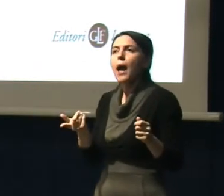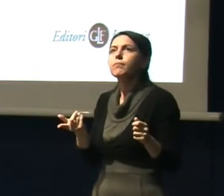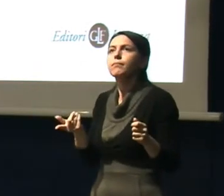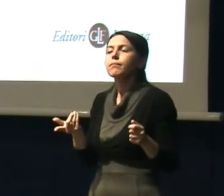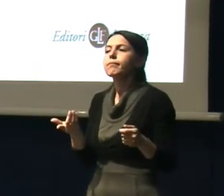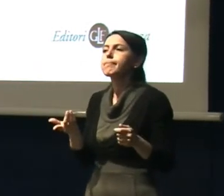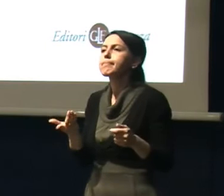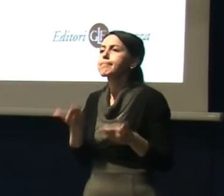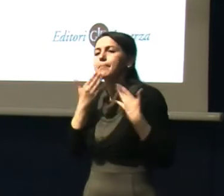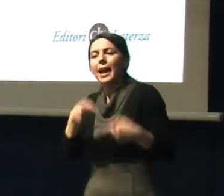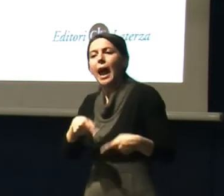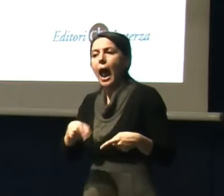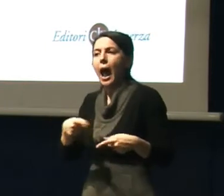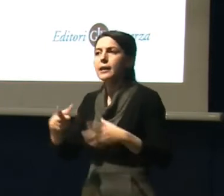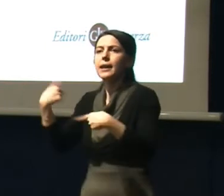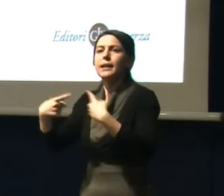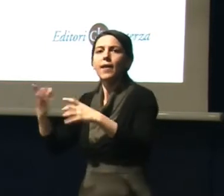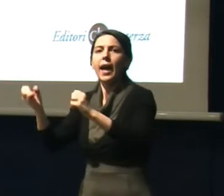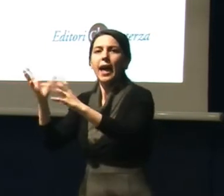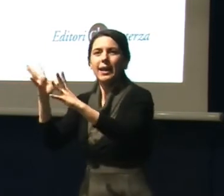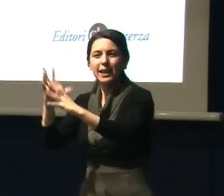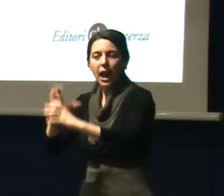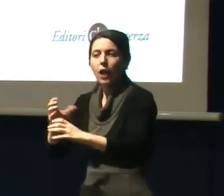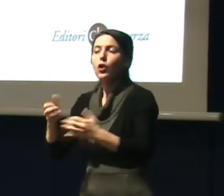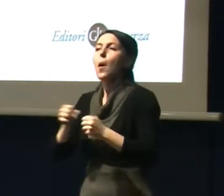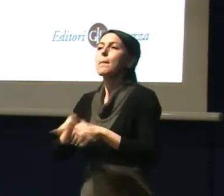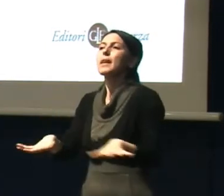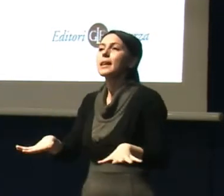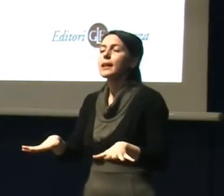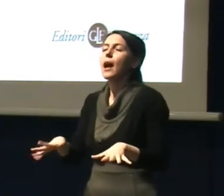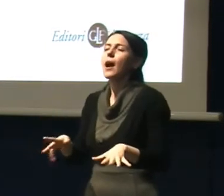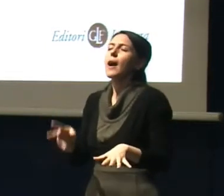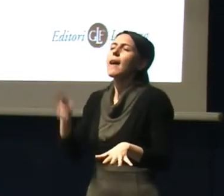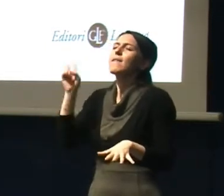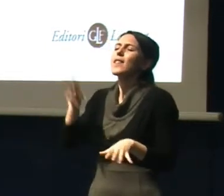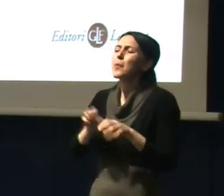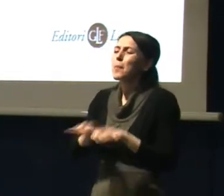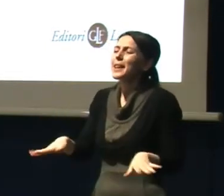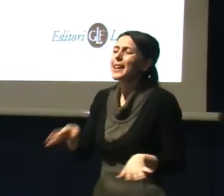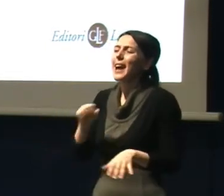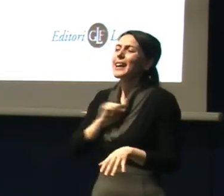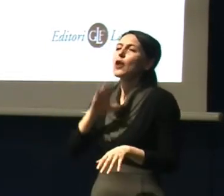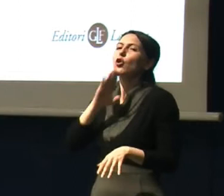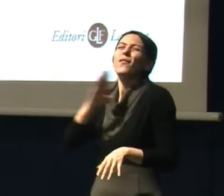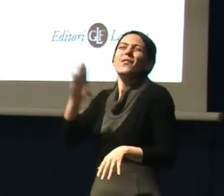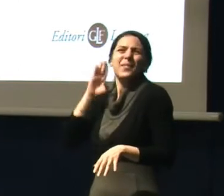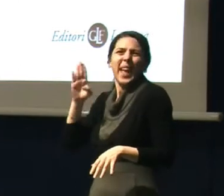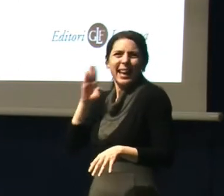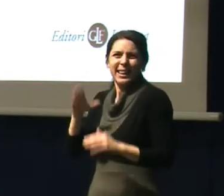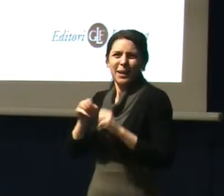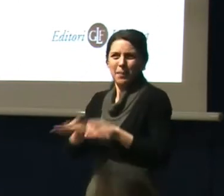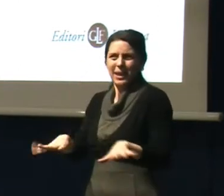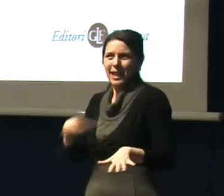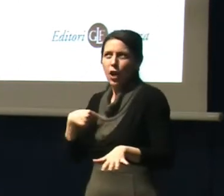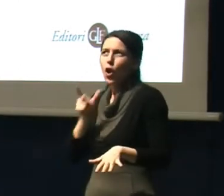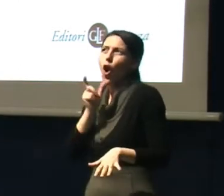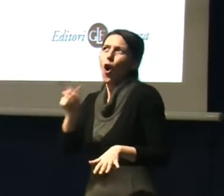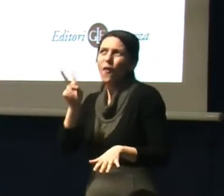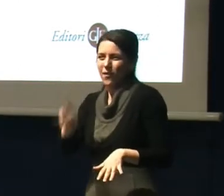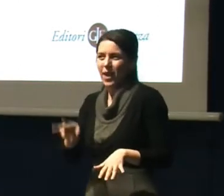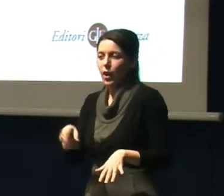dei media per quanto riguarda il crepuscolo dei vecchi media perché forse l'ha richiamato così però adesso perso la parola all autore per chiede di